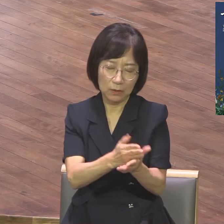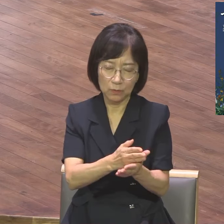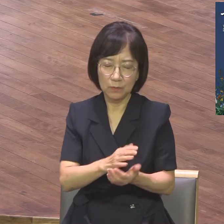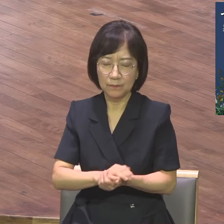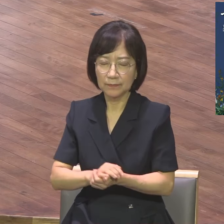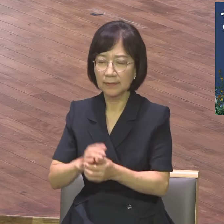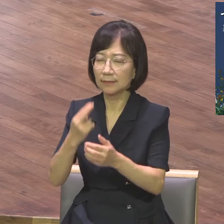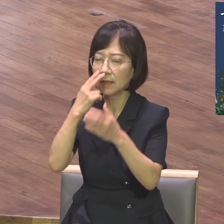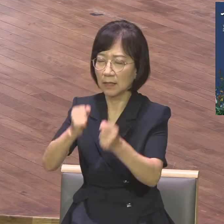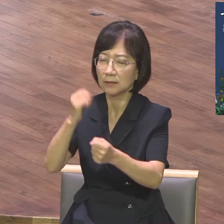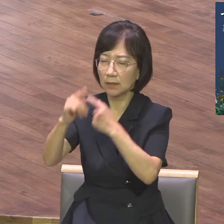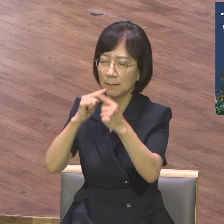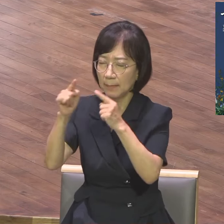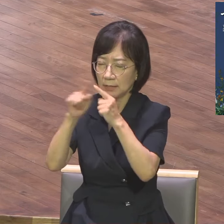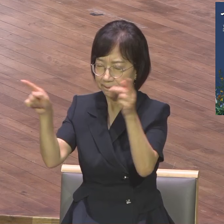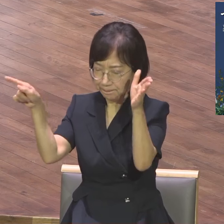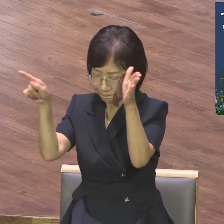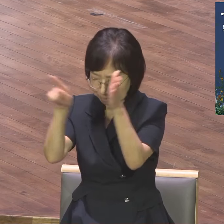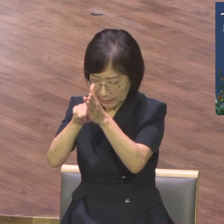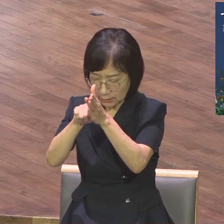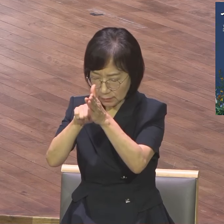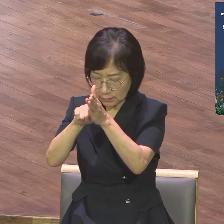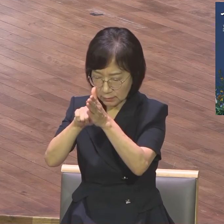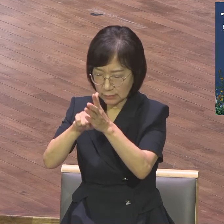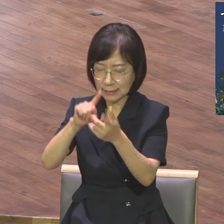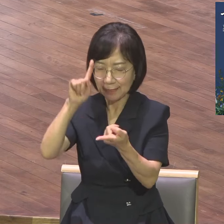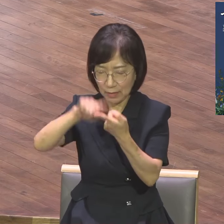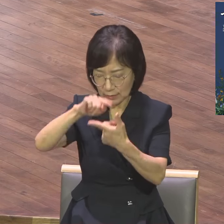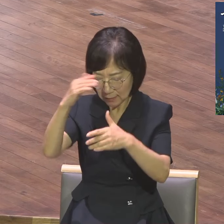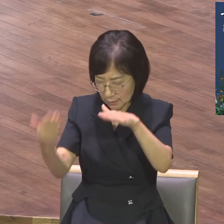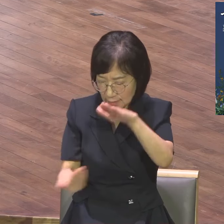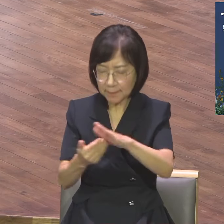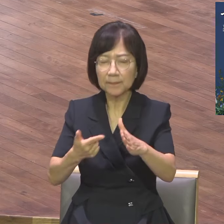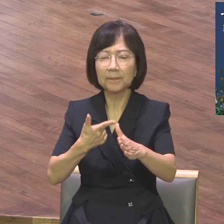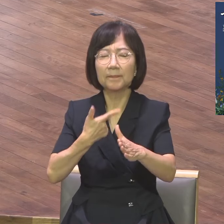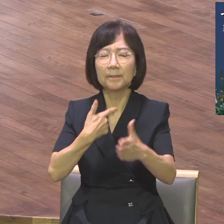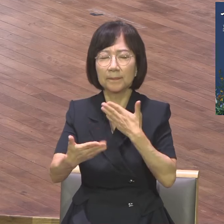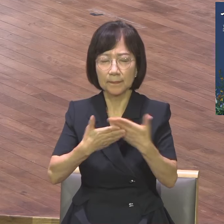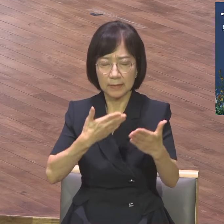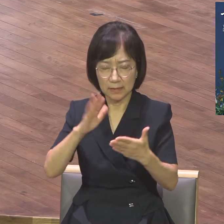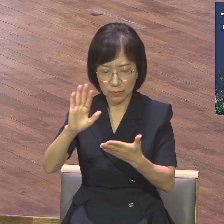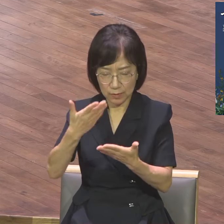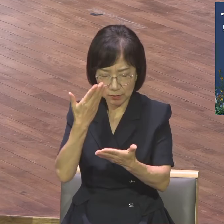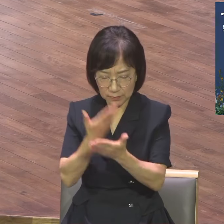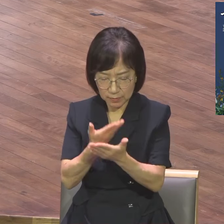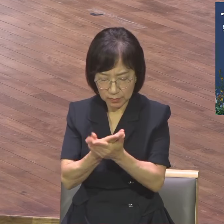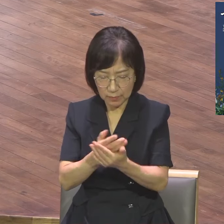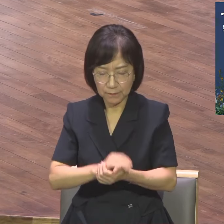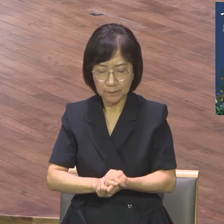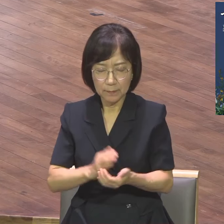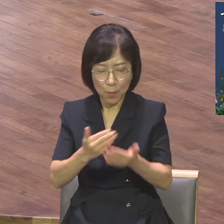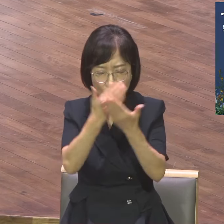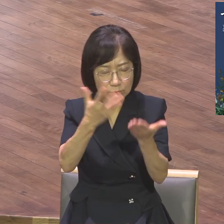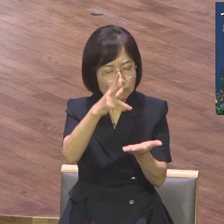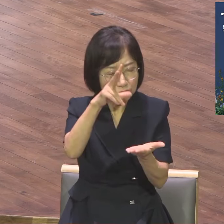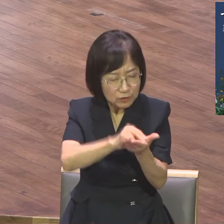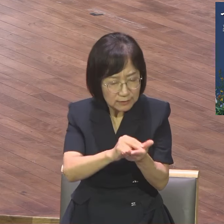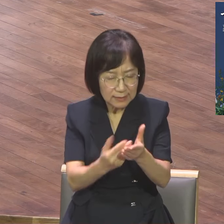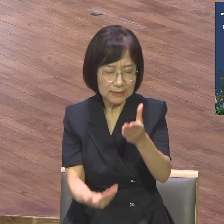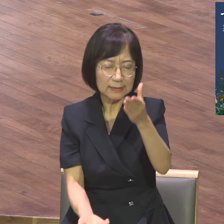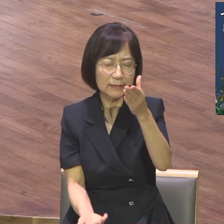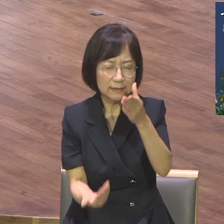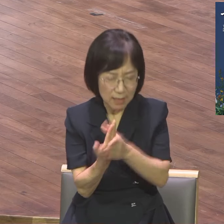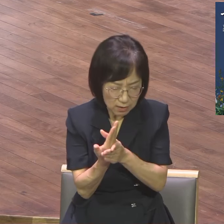붙잡고 말씀 성취를 체험하는 말씀의 증인들이 되게 하여 주옵소서. 그래서 모든 문제, 모든 사건, 모든 것